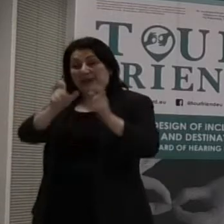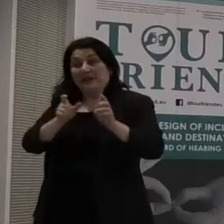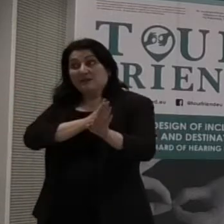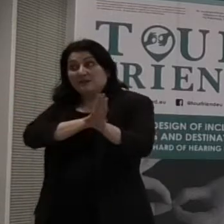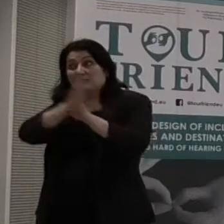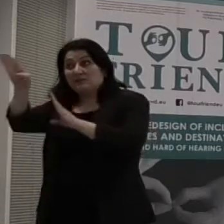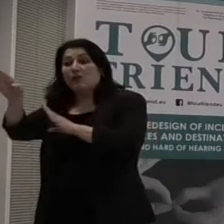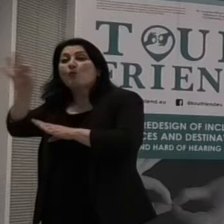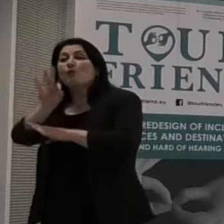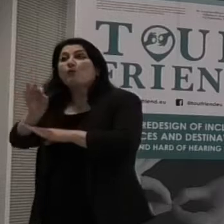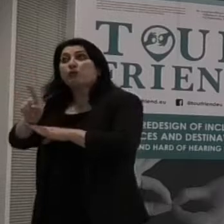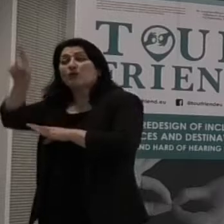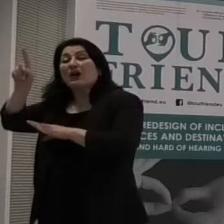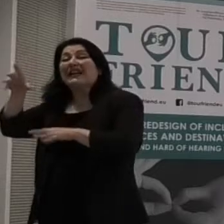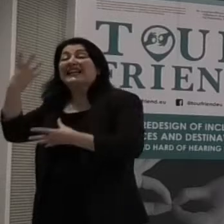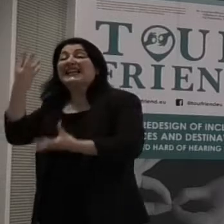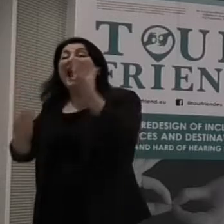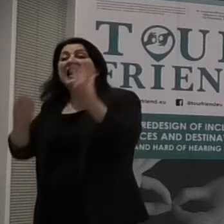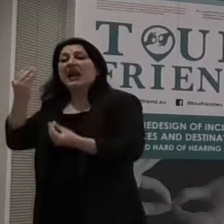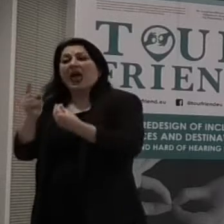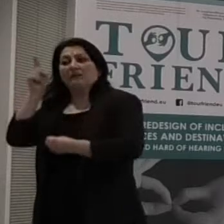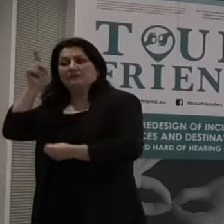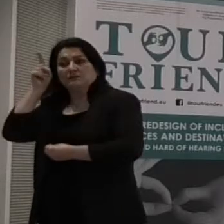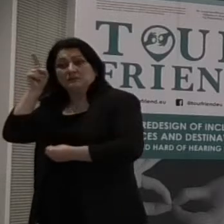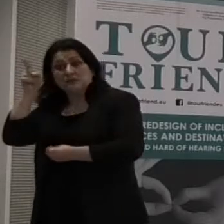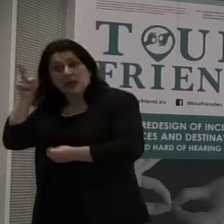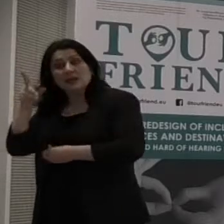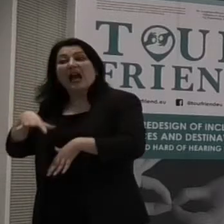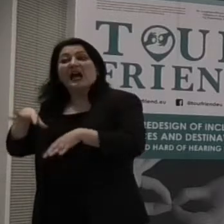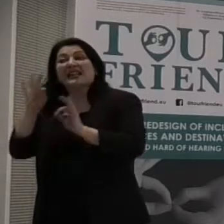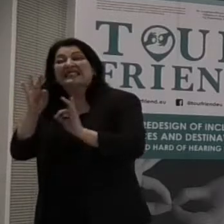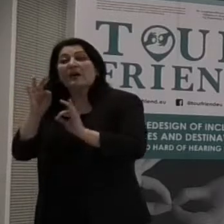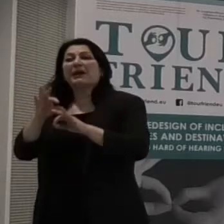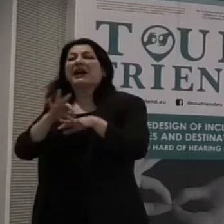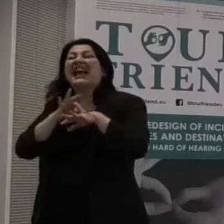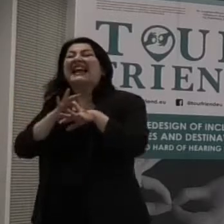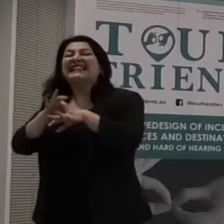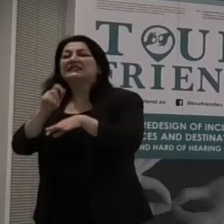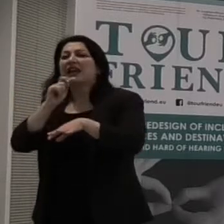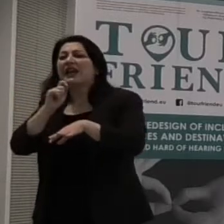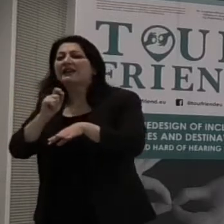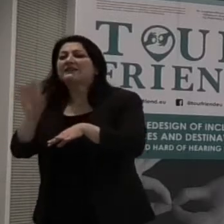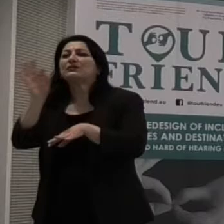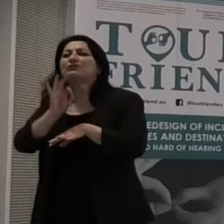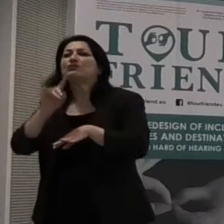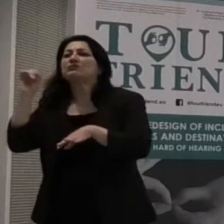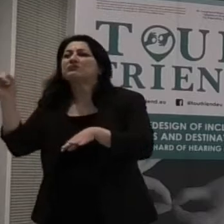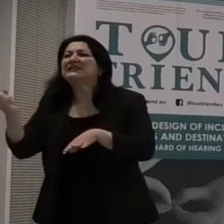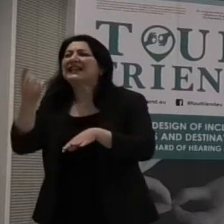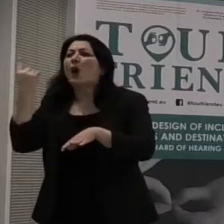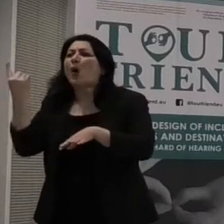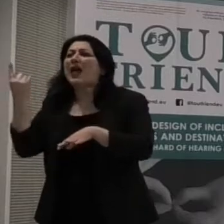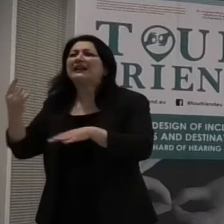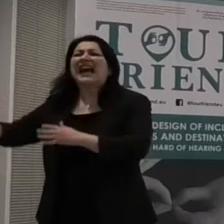στα Γιάννενα, όπου εκεί έγιναν στοχευμένες ξεναγήσεις σε όλα τα αρχαία θέατρα